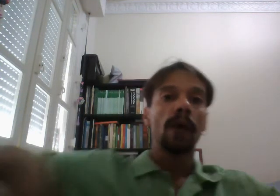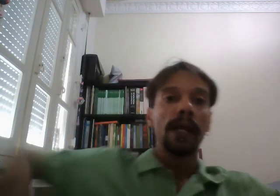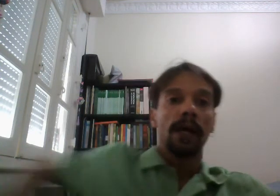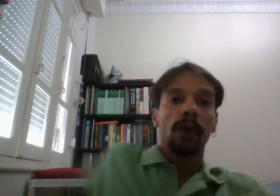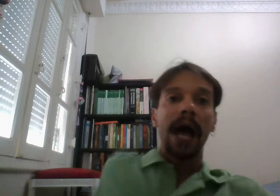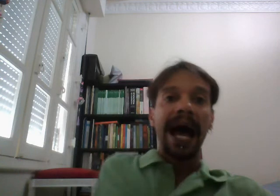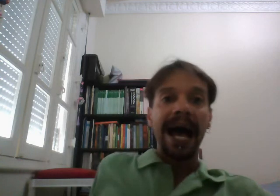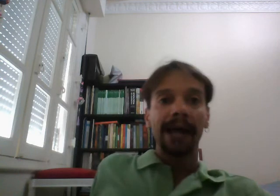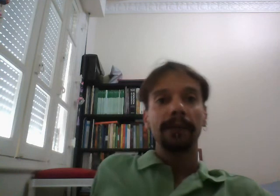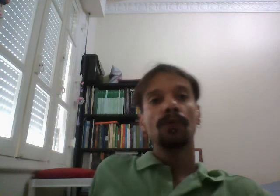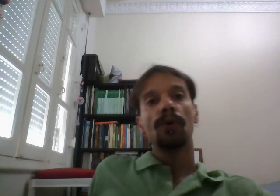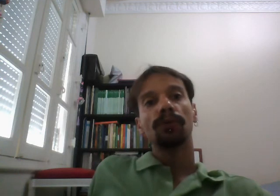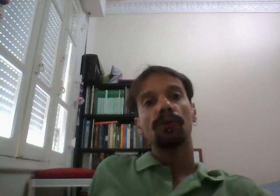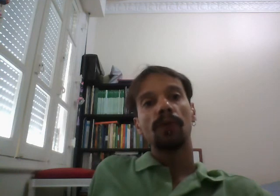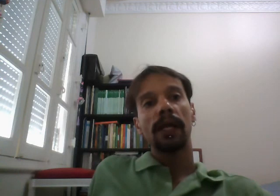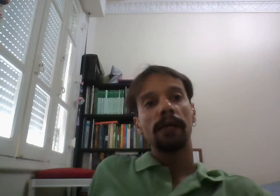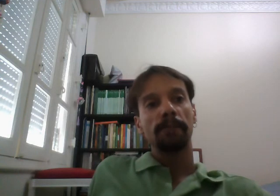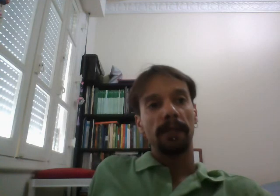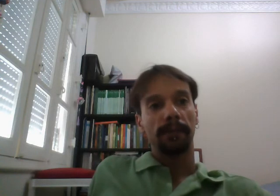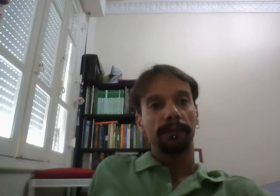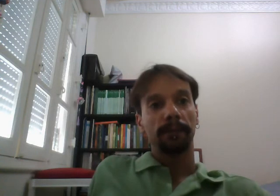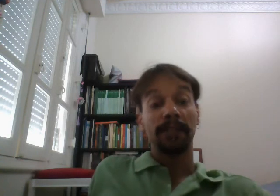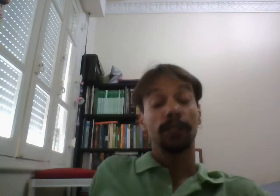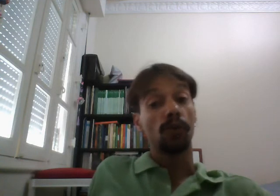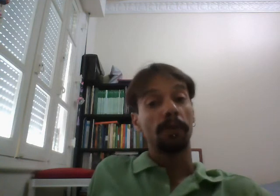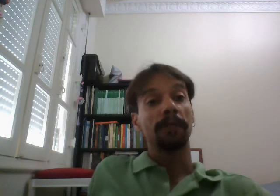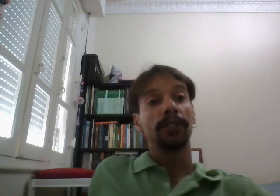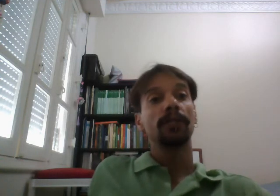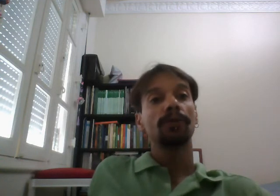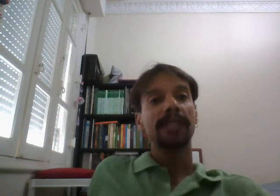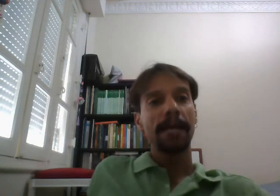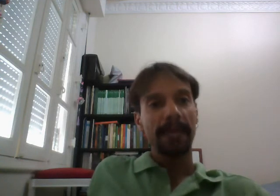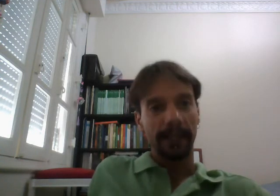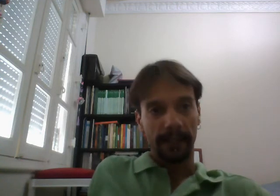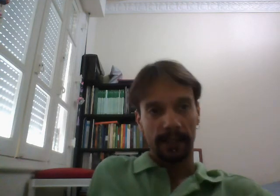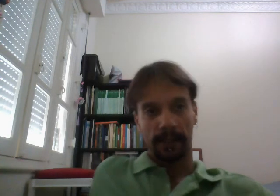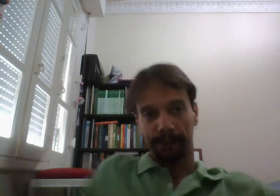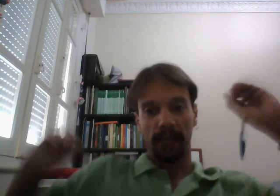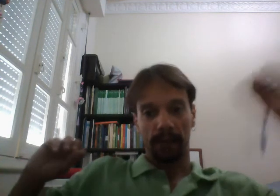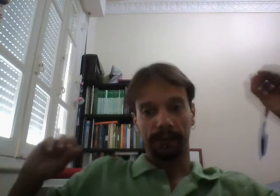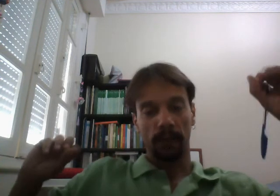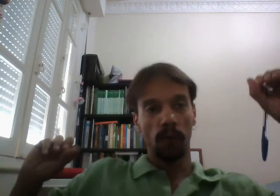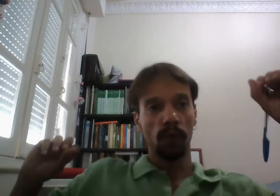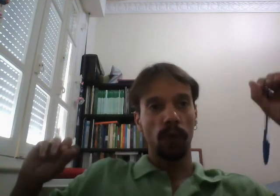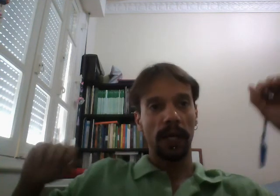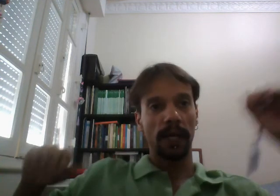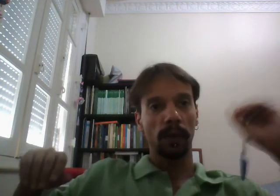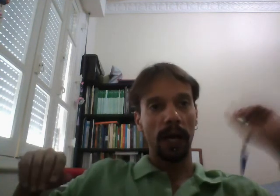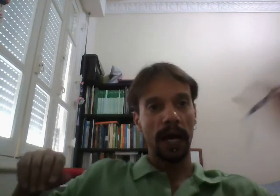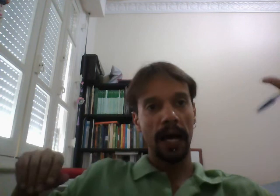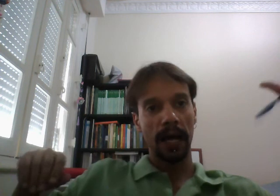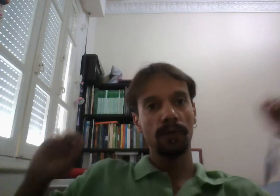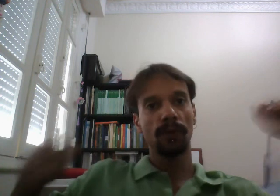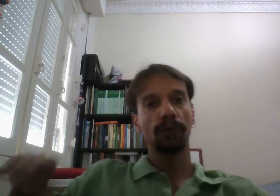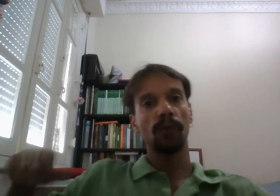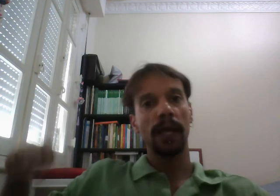o alelo A e o outro com o alelo B. Imagine dois gametas, um com o alelo A e o outro com o